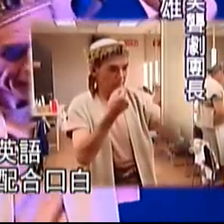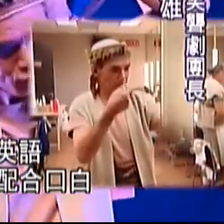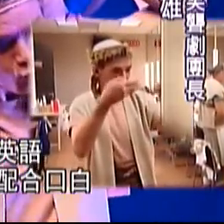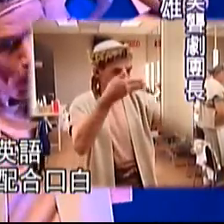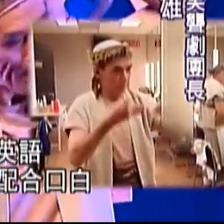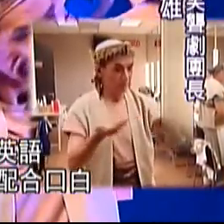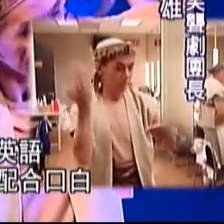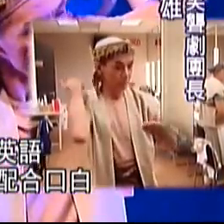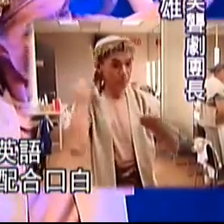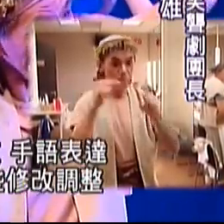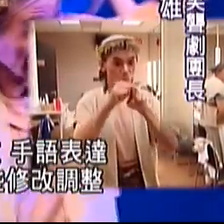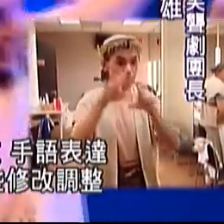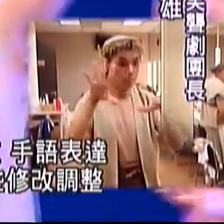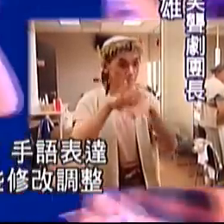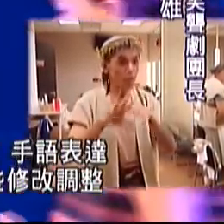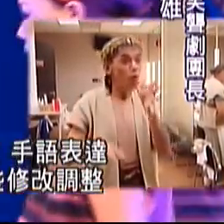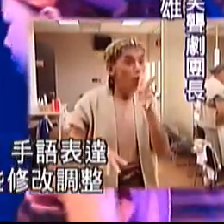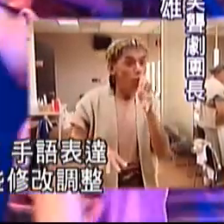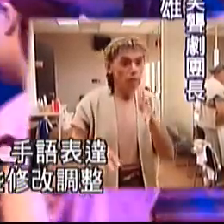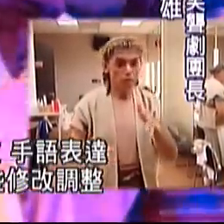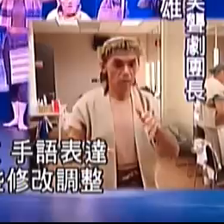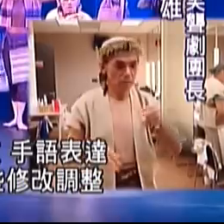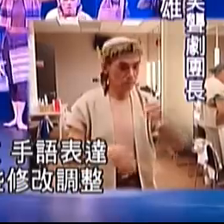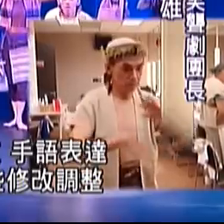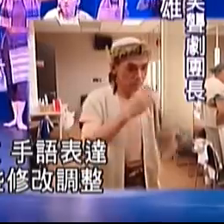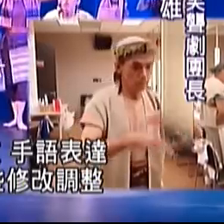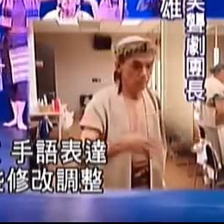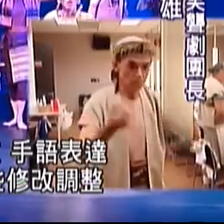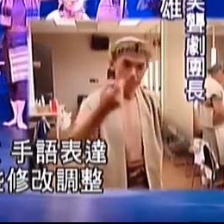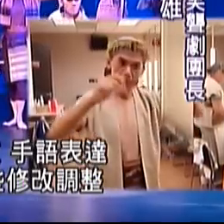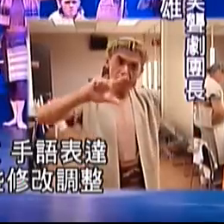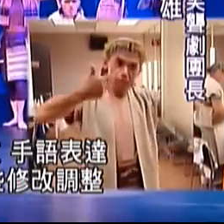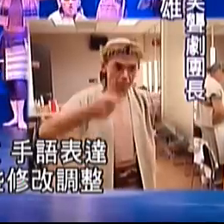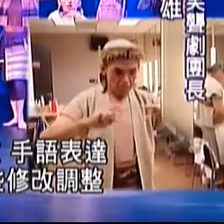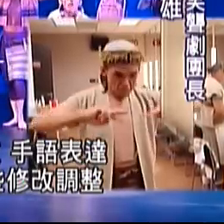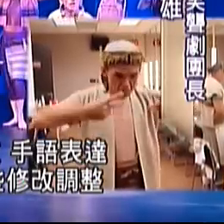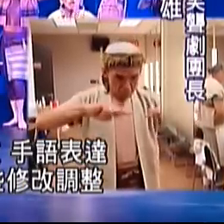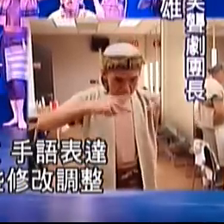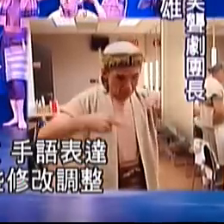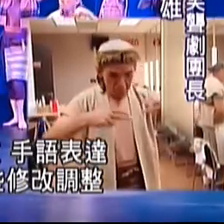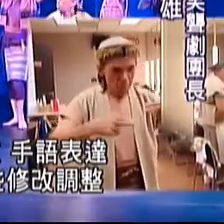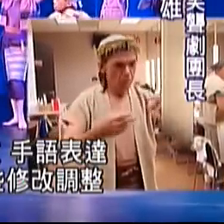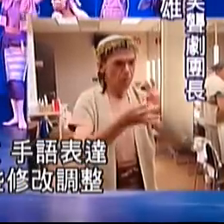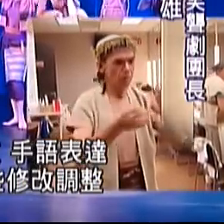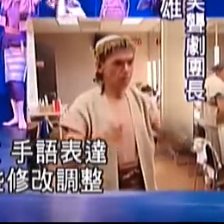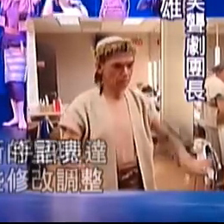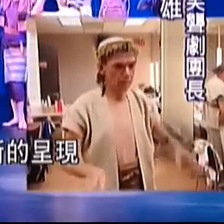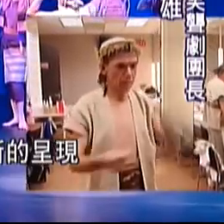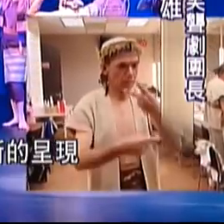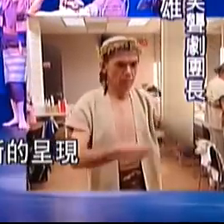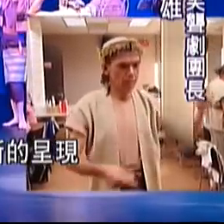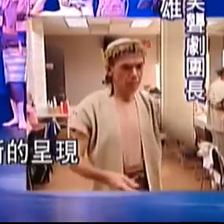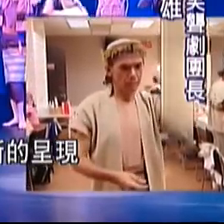白，以前是讲中文，手语表达也配合做一些修改调整，现在算是新的呈